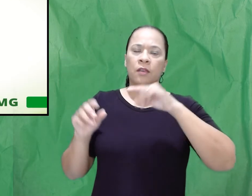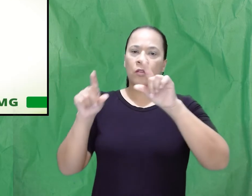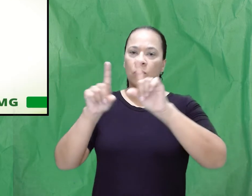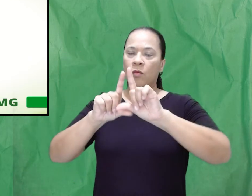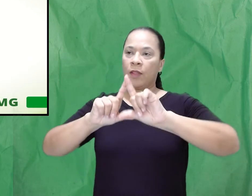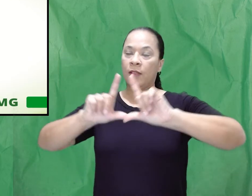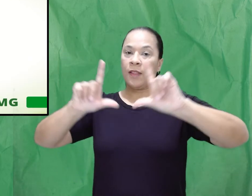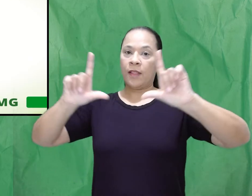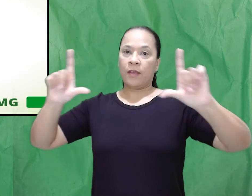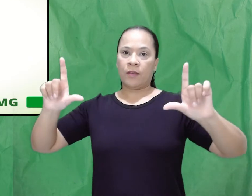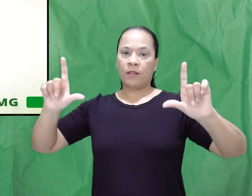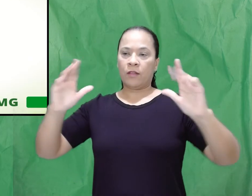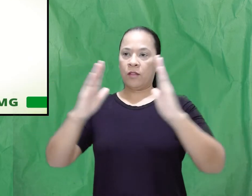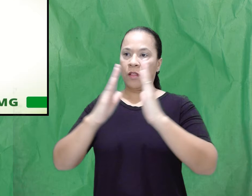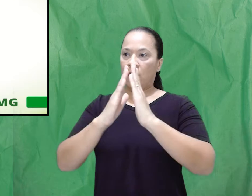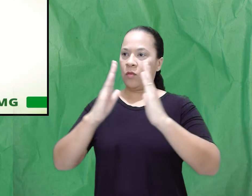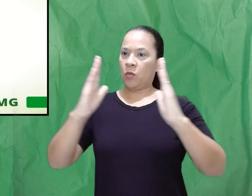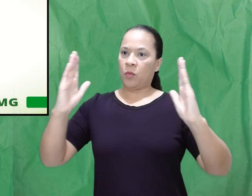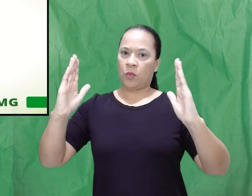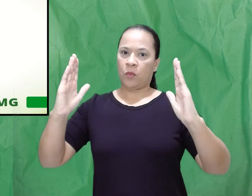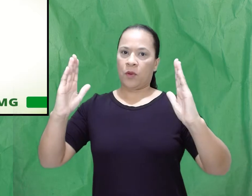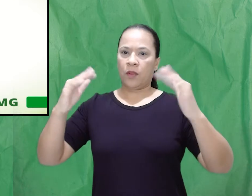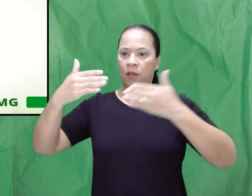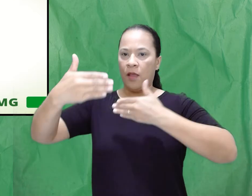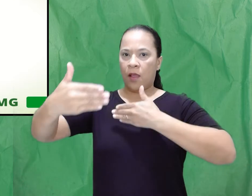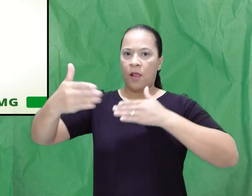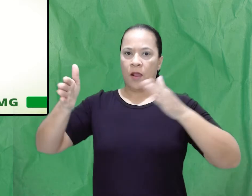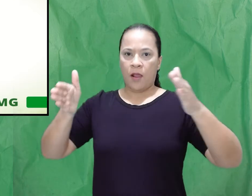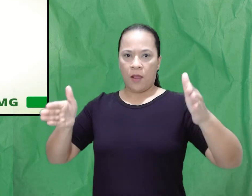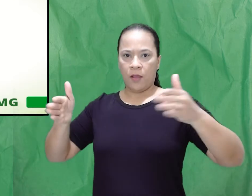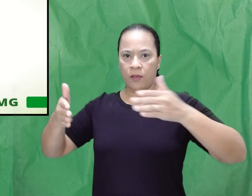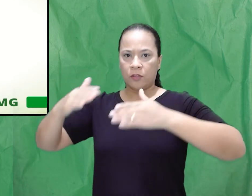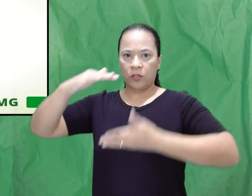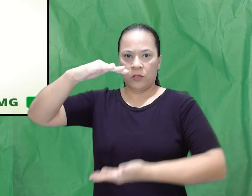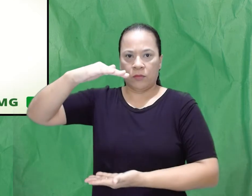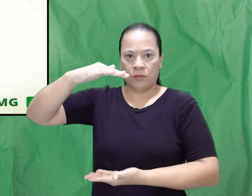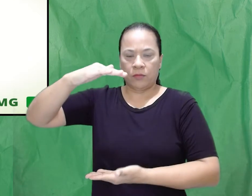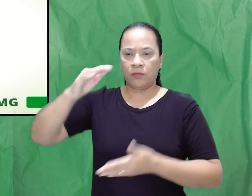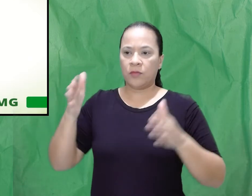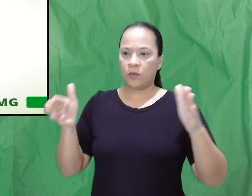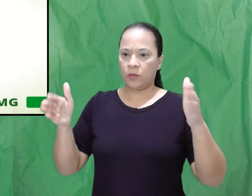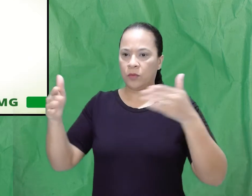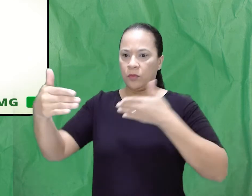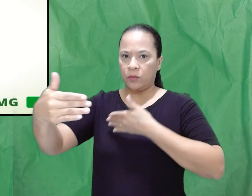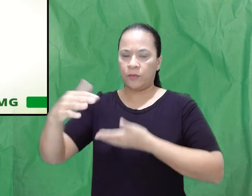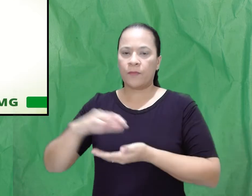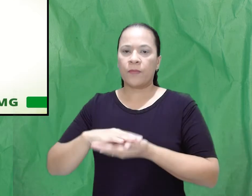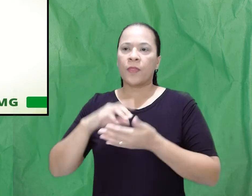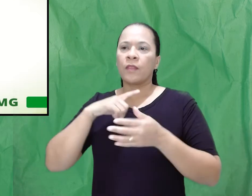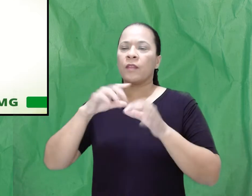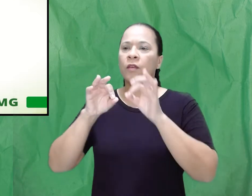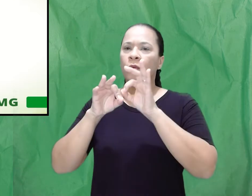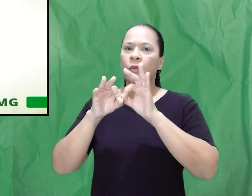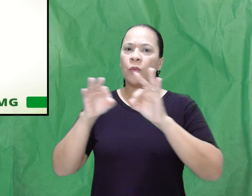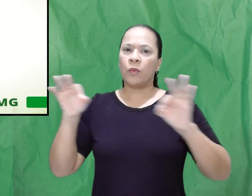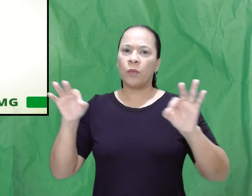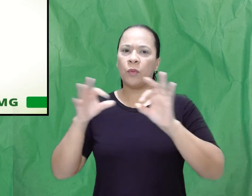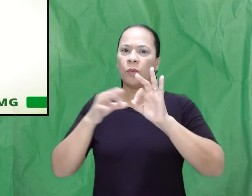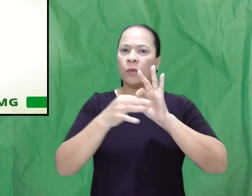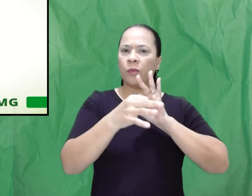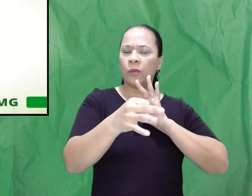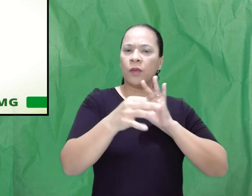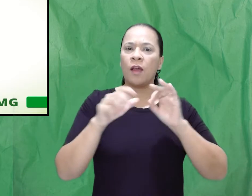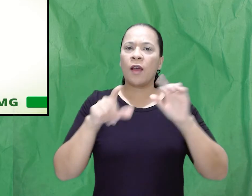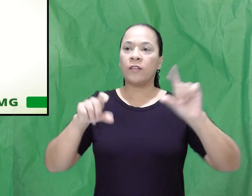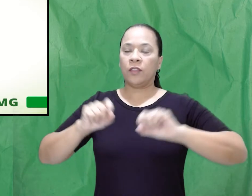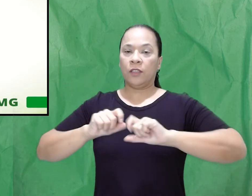da caixa vai ser 10% da largura da tela. Vamos dizer, se minha tela tem tamanho de largura 1000, minha caixa